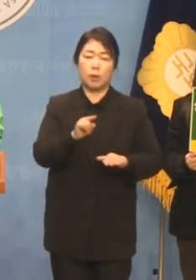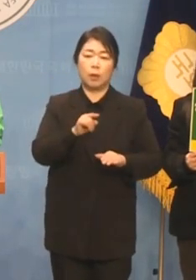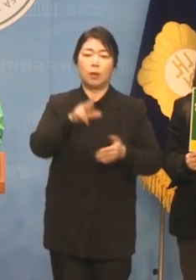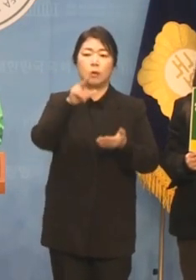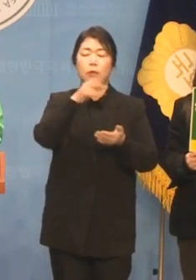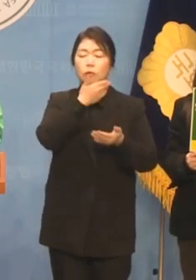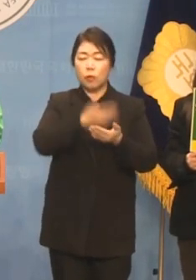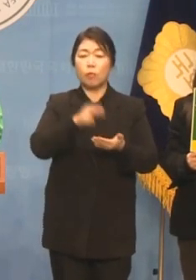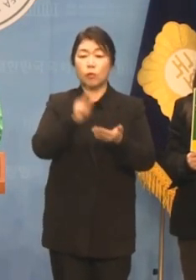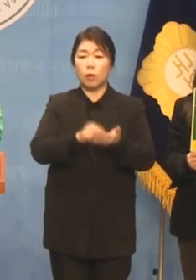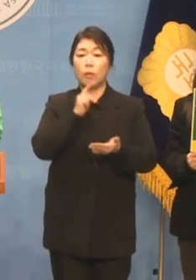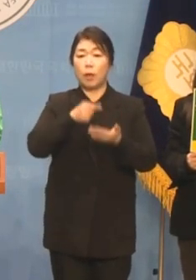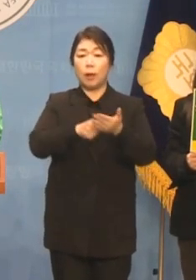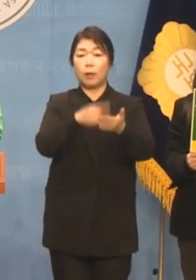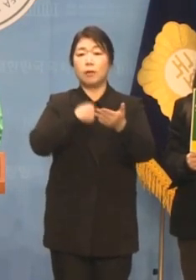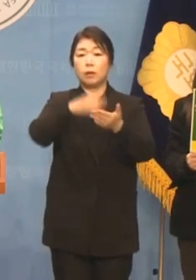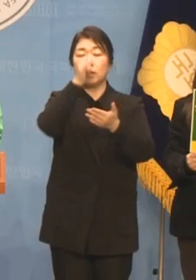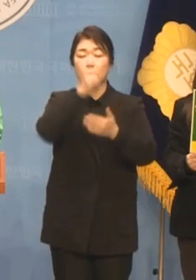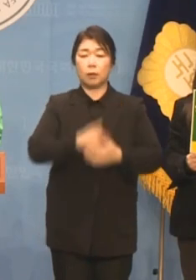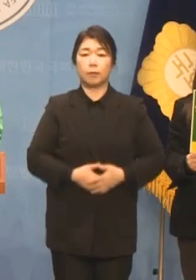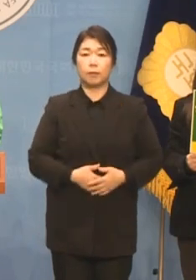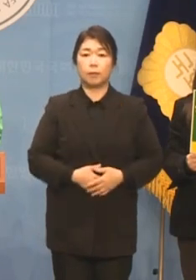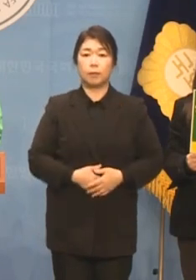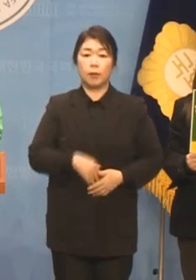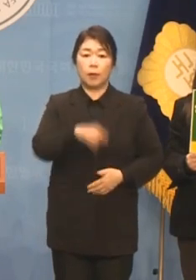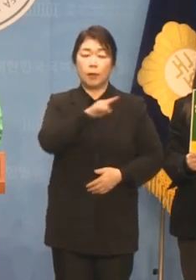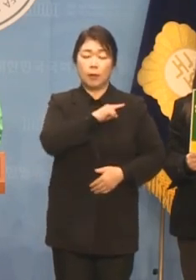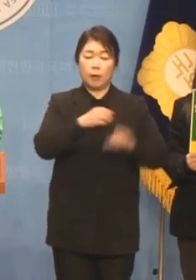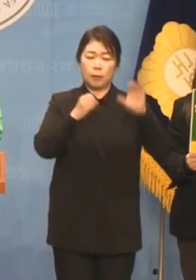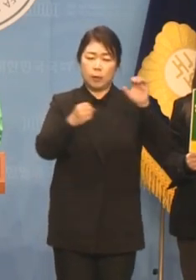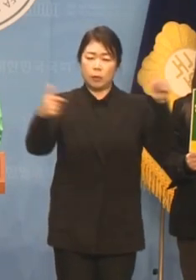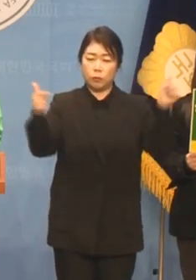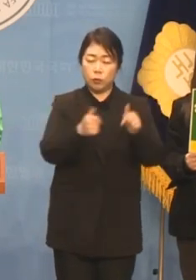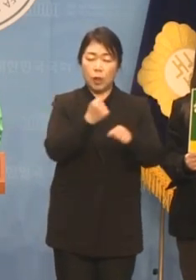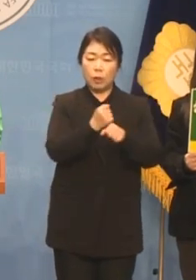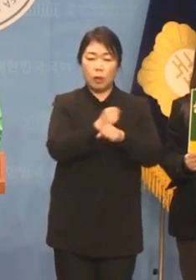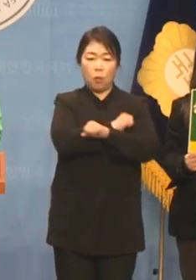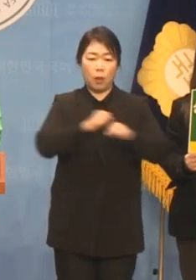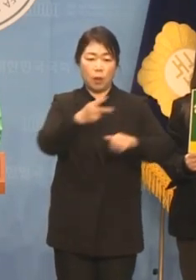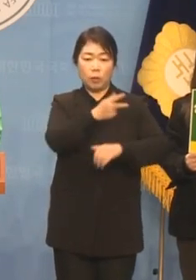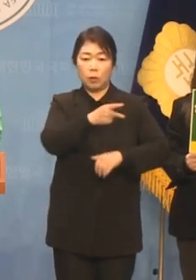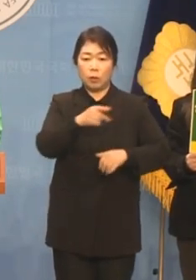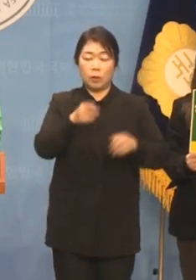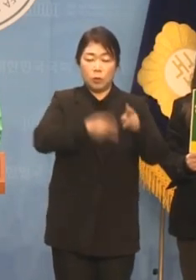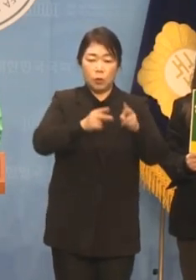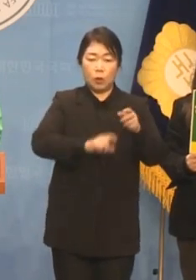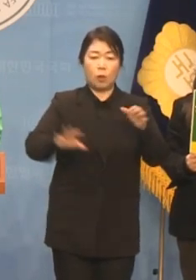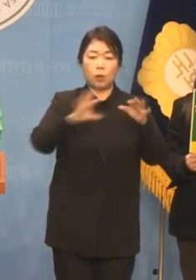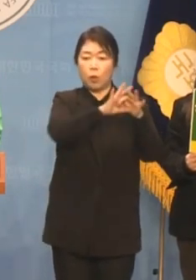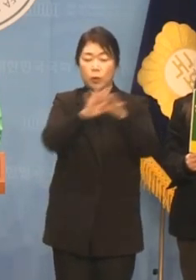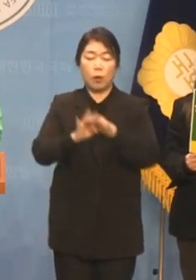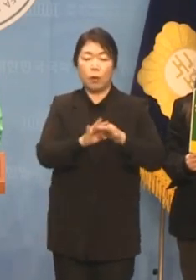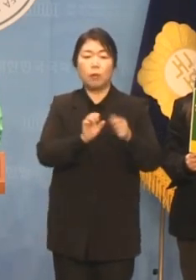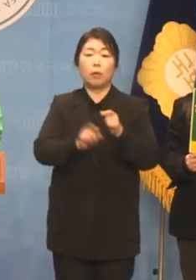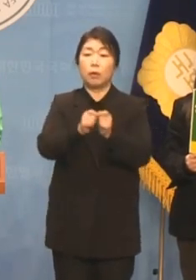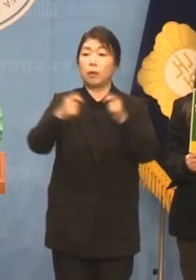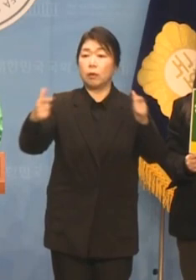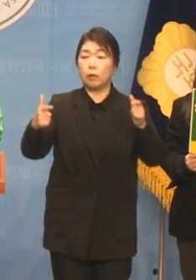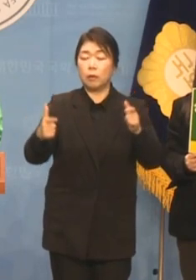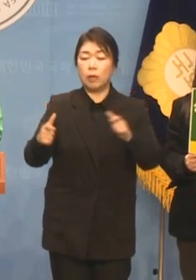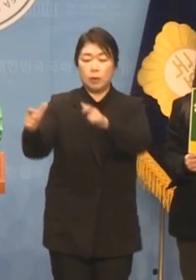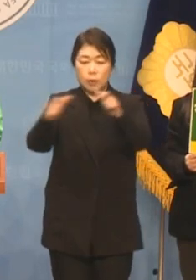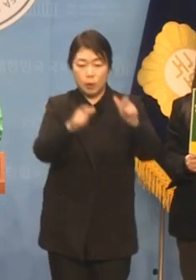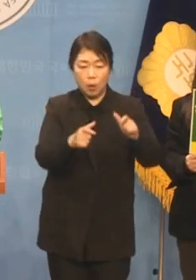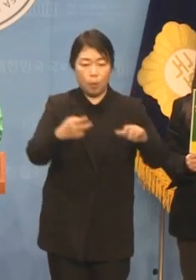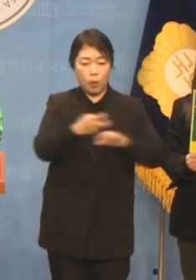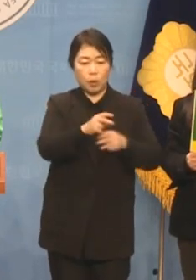있습니다 녹색 정의당은 이동 수단 중 가장 탄소배출이 적은 광역 철도의 연결망을 확충하고 광역 철도와 지역 공영